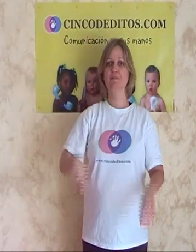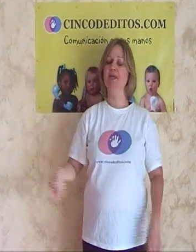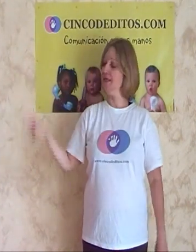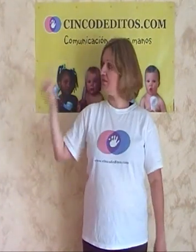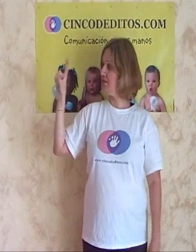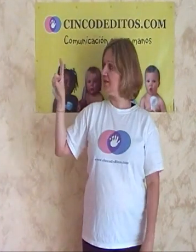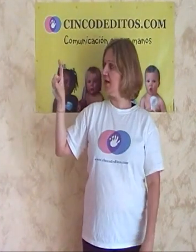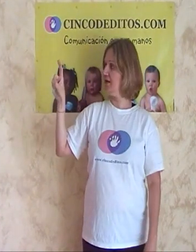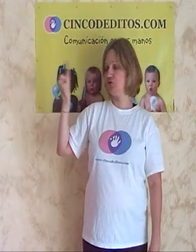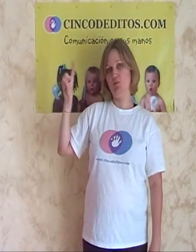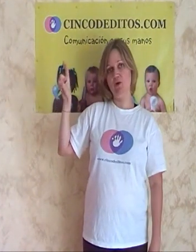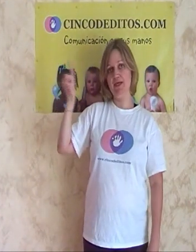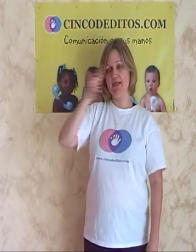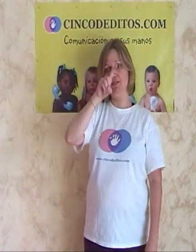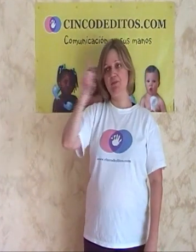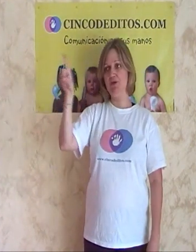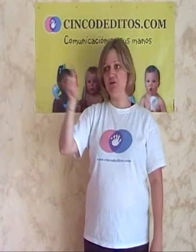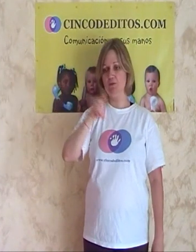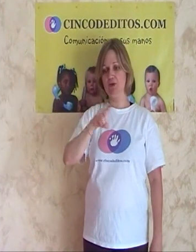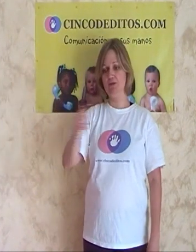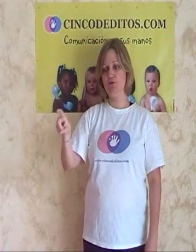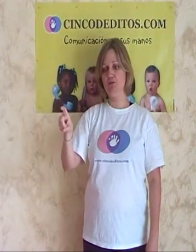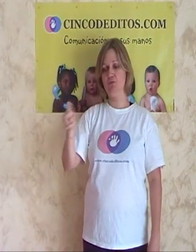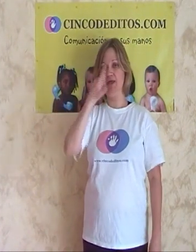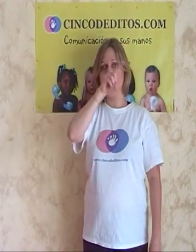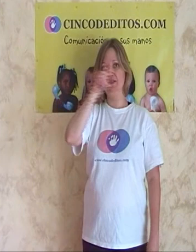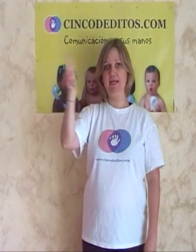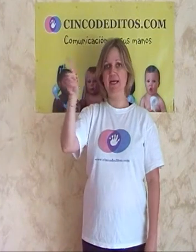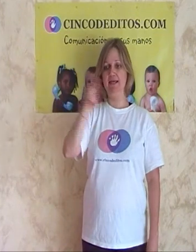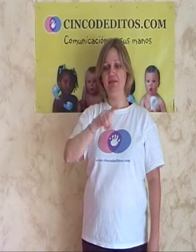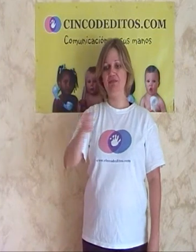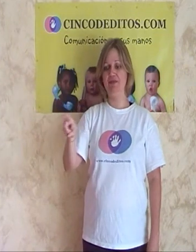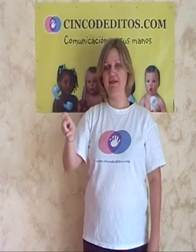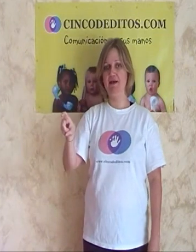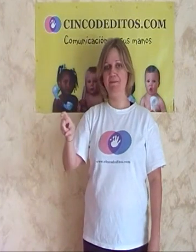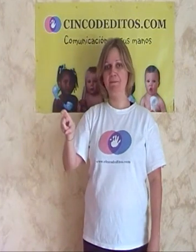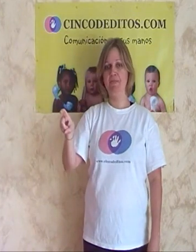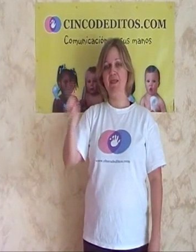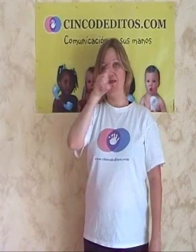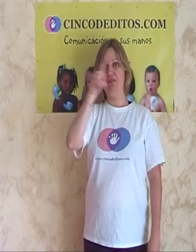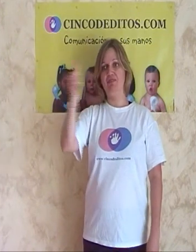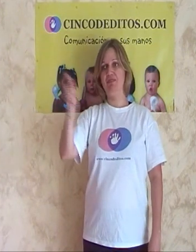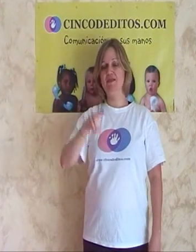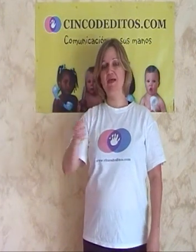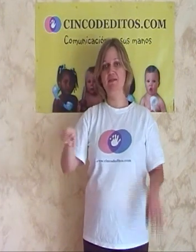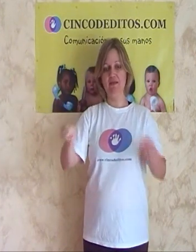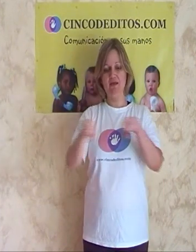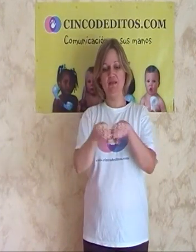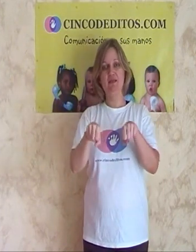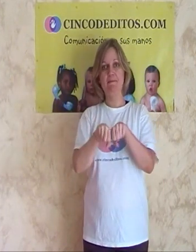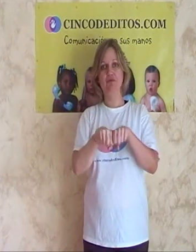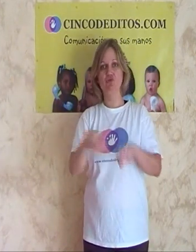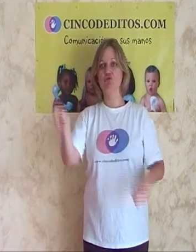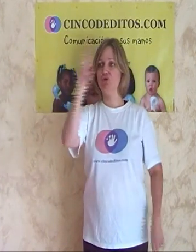Y Z, que es como la X, pero dibujando una Z en el aire. Z. Z de zapatos.